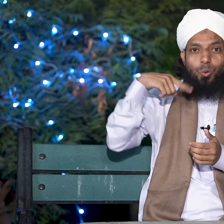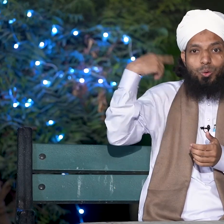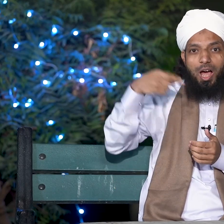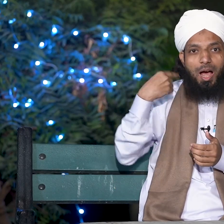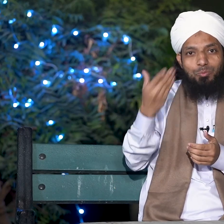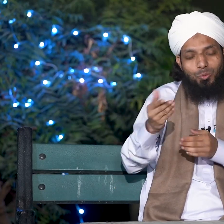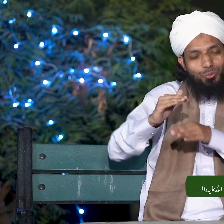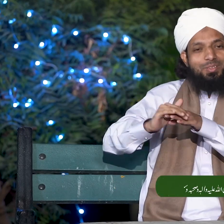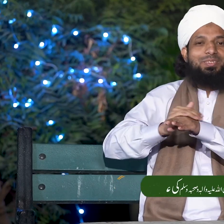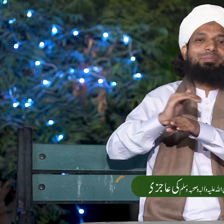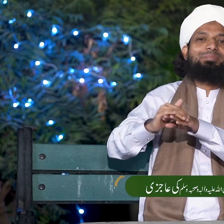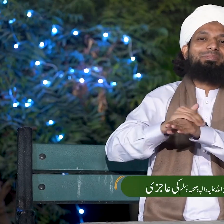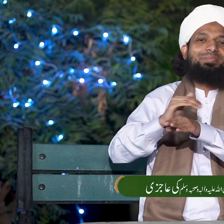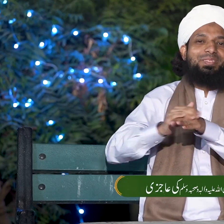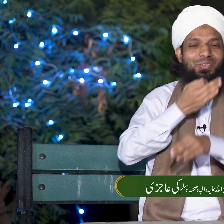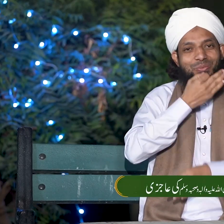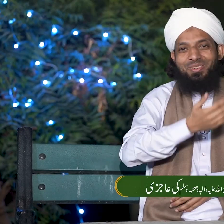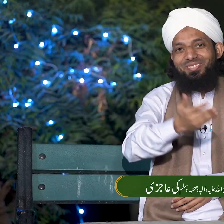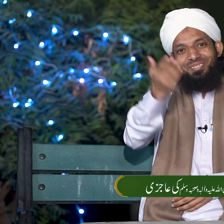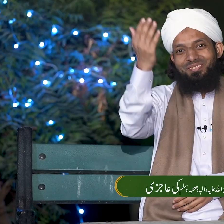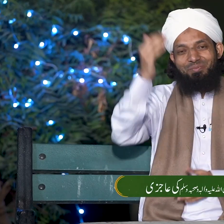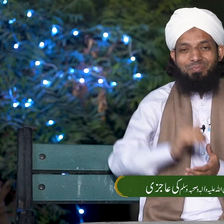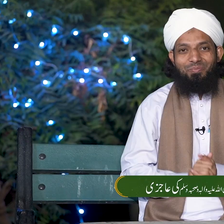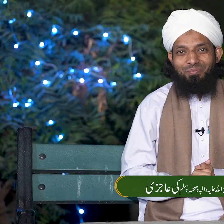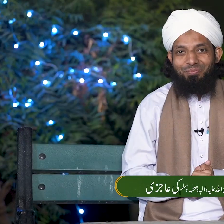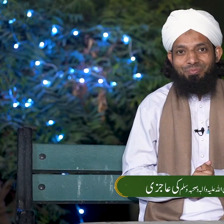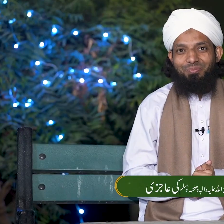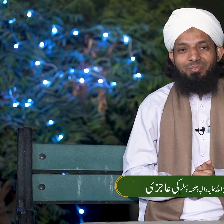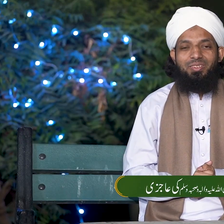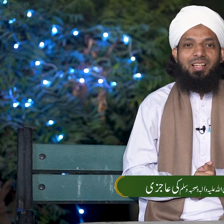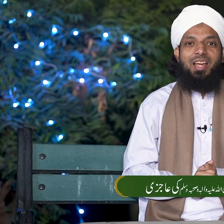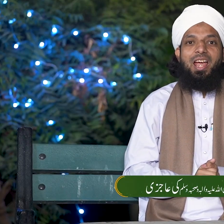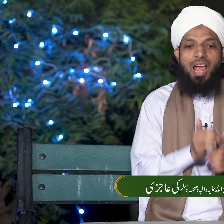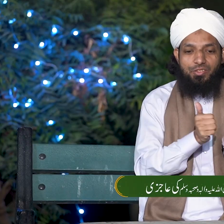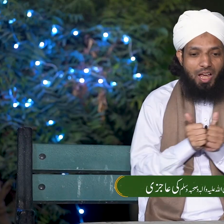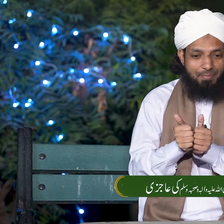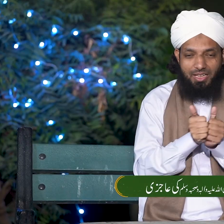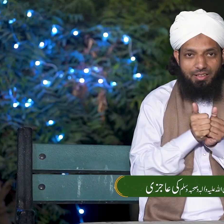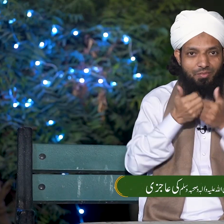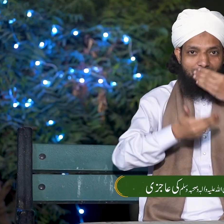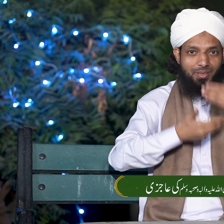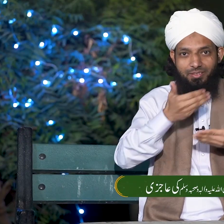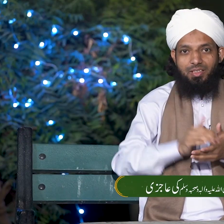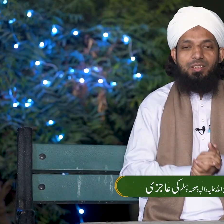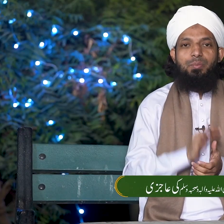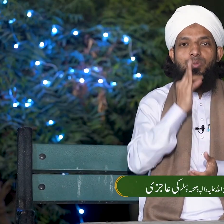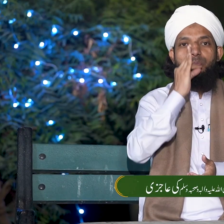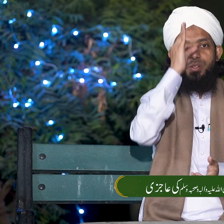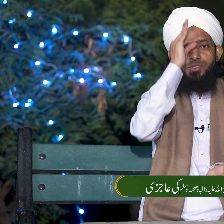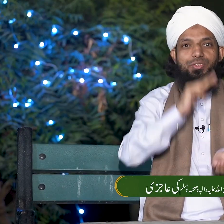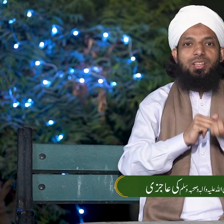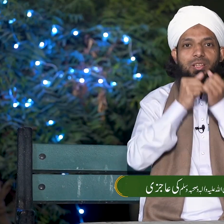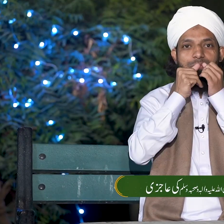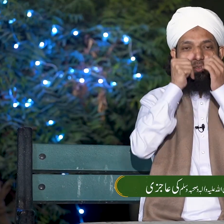کو تسلی دی ہے۔ سبحان اللہ۔ حضرت ابو امامہ رضی اللہ تعالیٰ عنہ بیان کرتے ہیں، پیارے آقا صلی اللہ علیہ